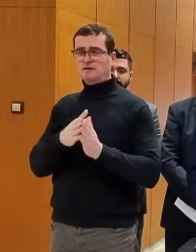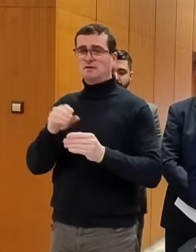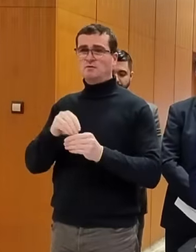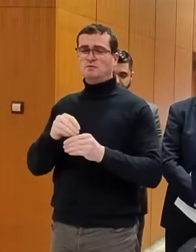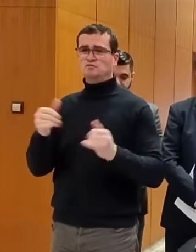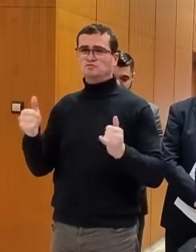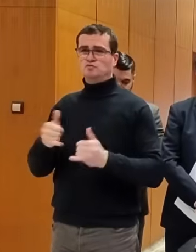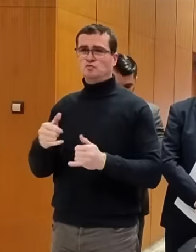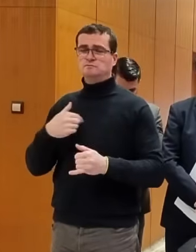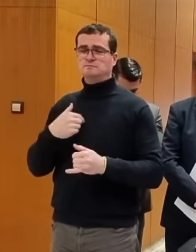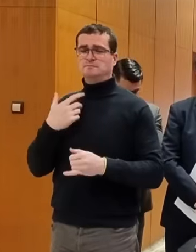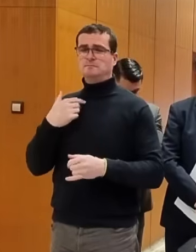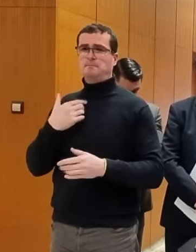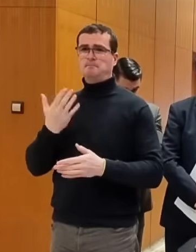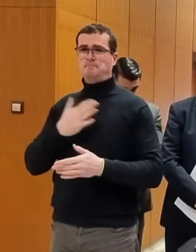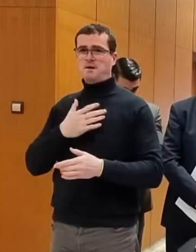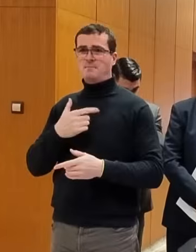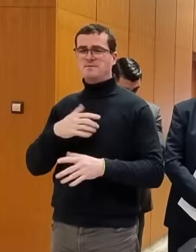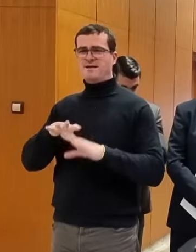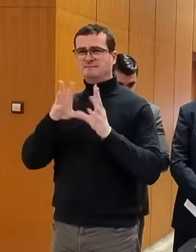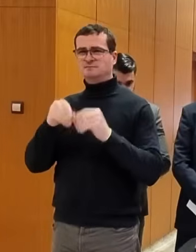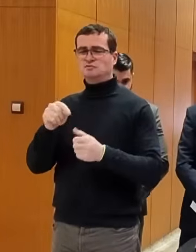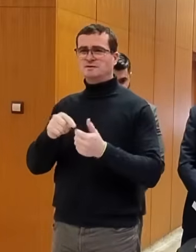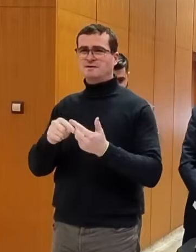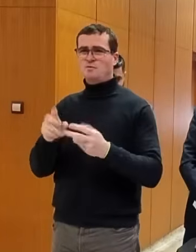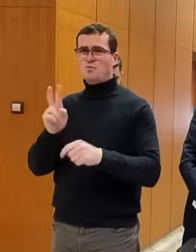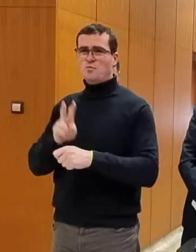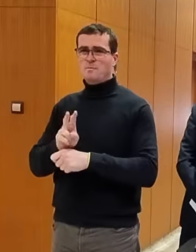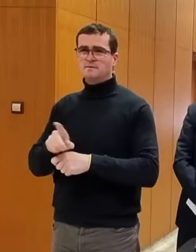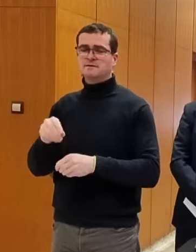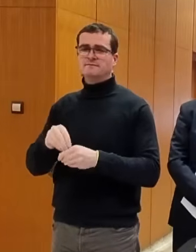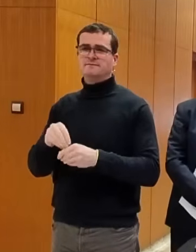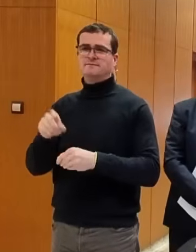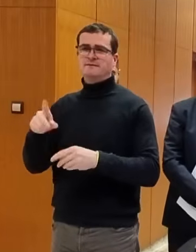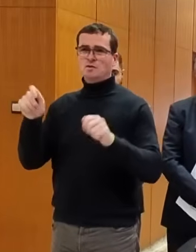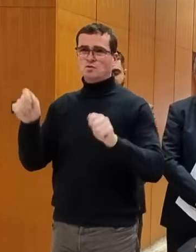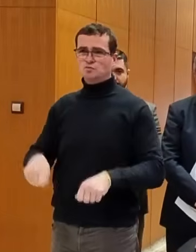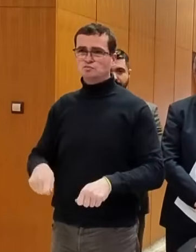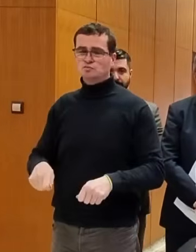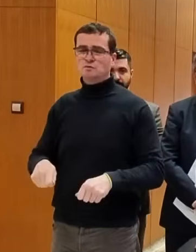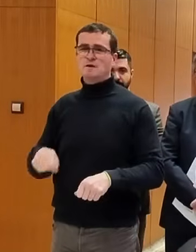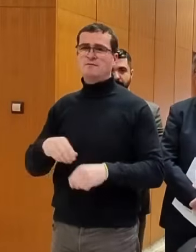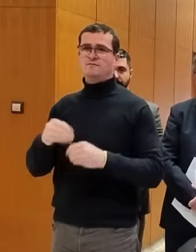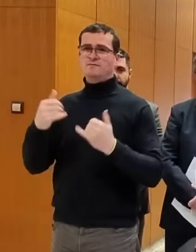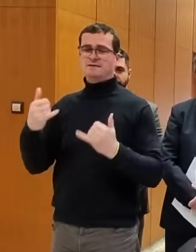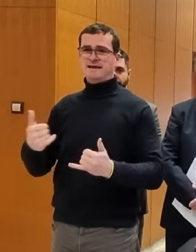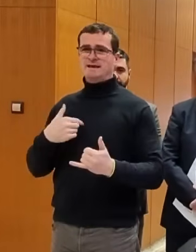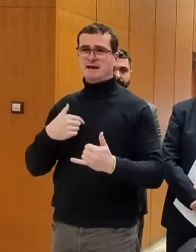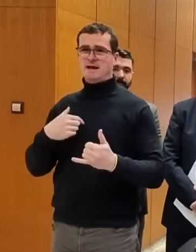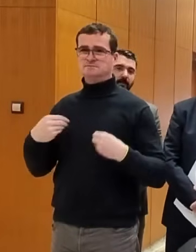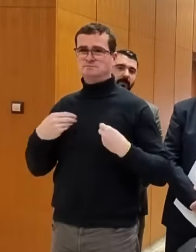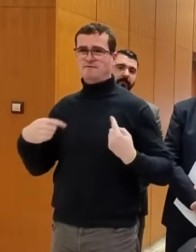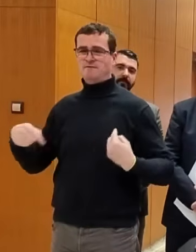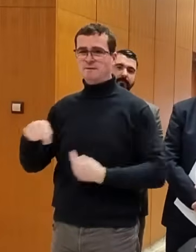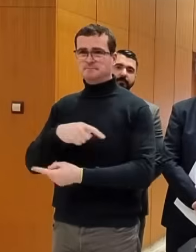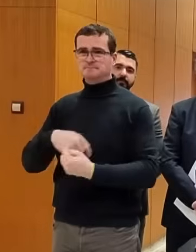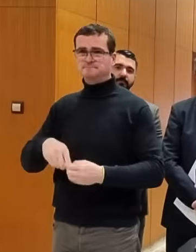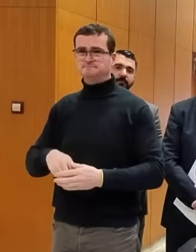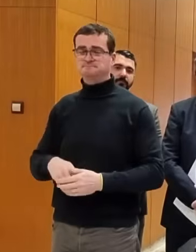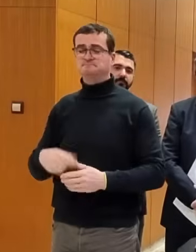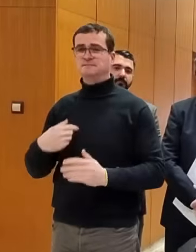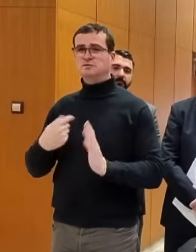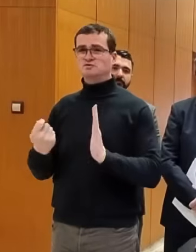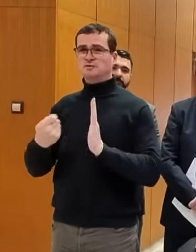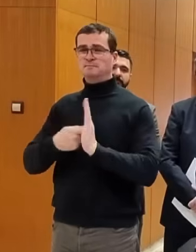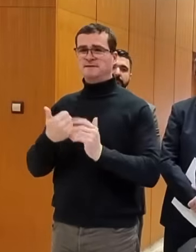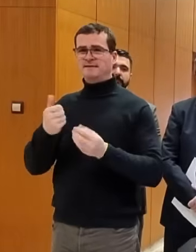ktoré reálne sme mali k dispozícii na všetky tieto opatrenia a tieto rozhodnutia, o ktorých sa teraz tu rozprávame. Dodám